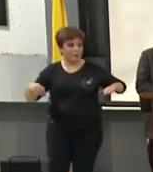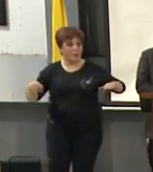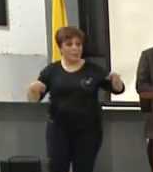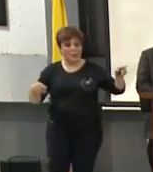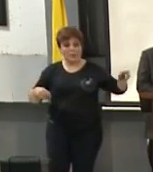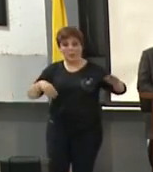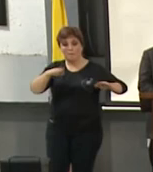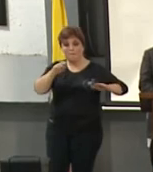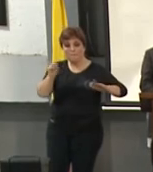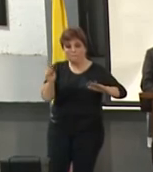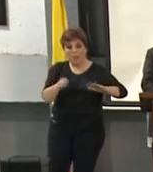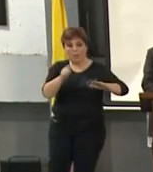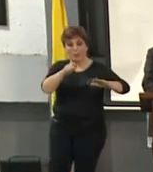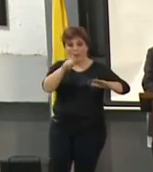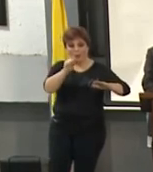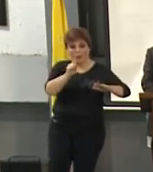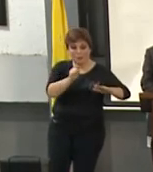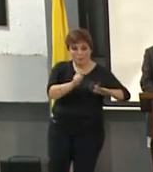a